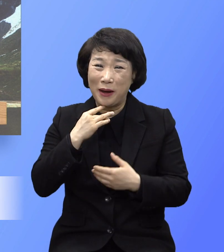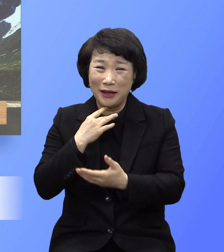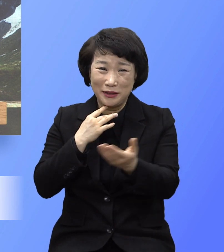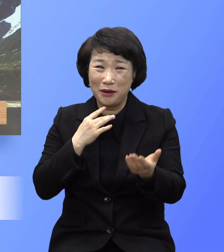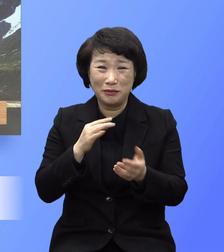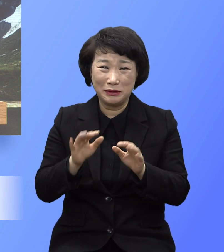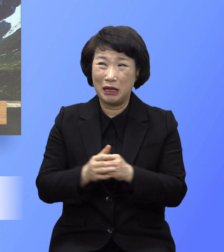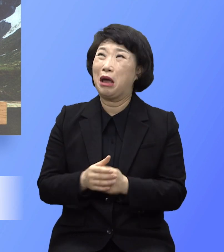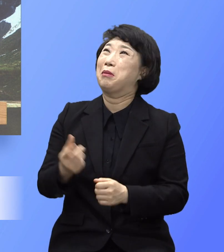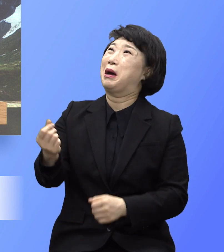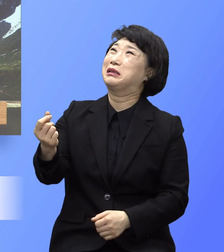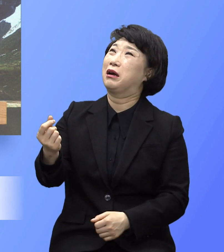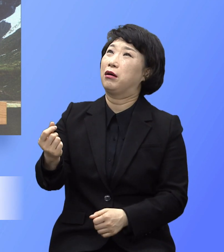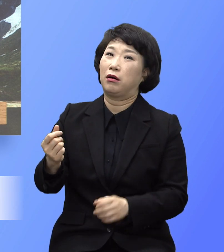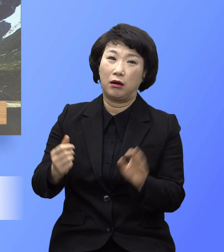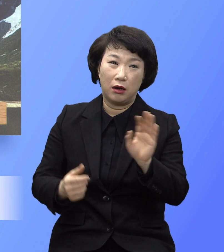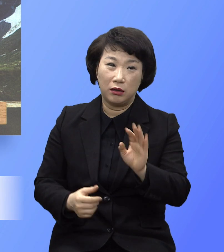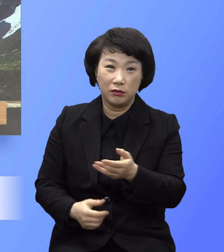말로만 그래,